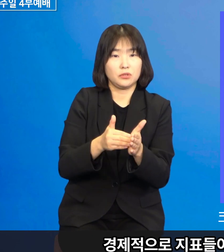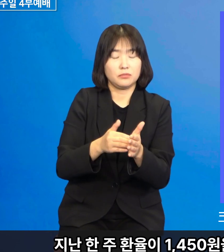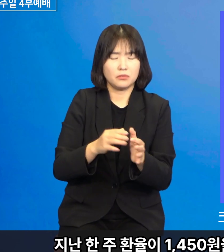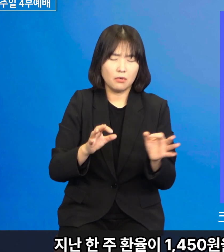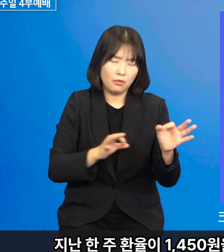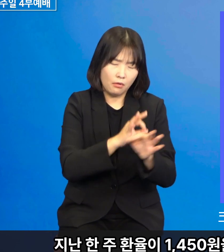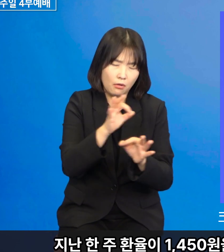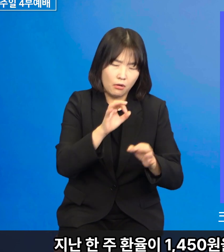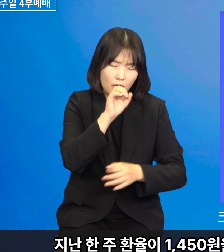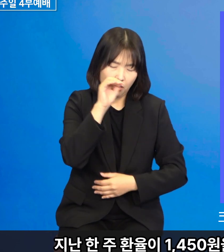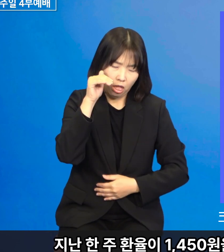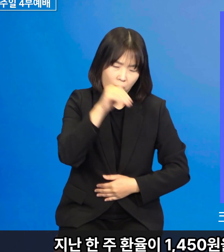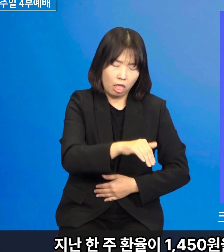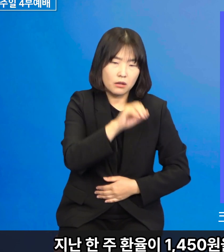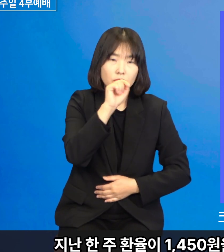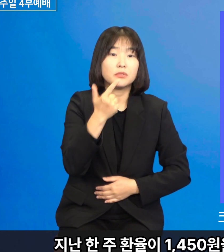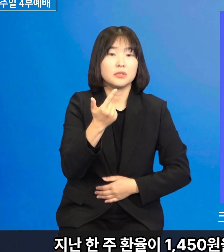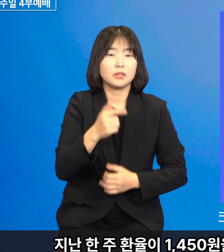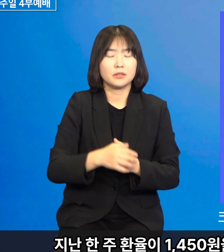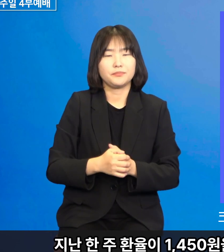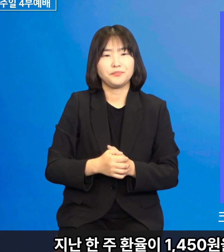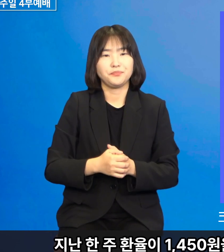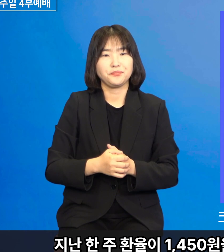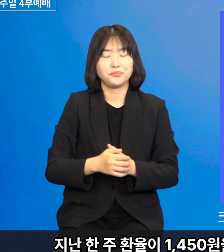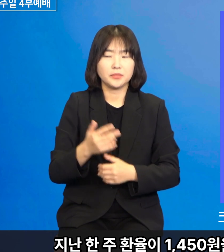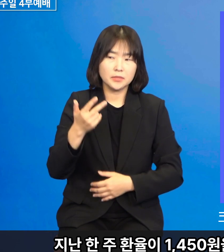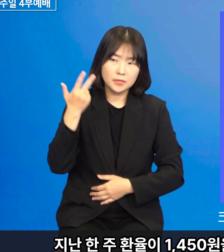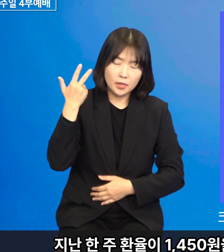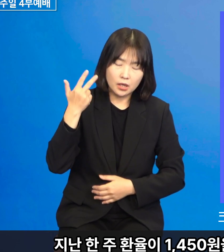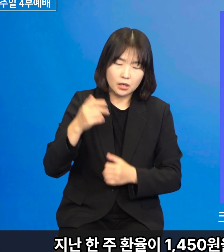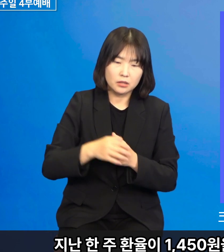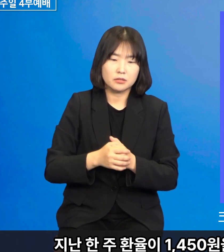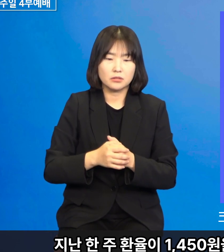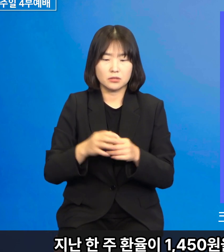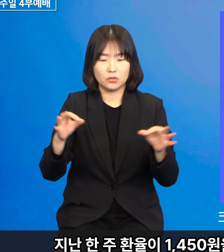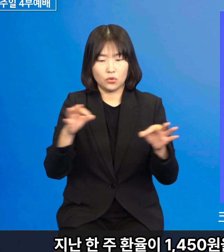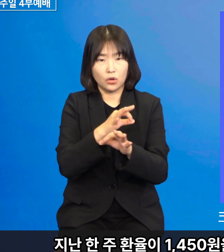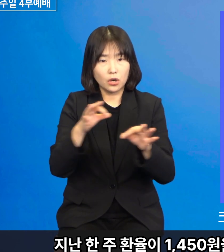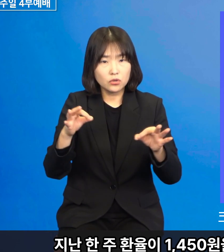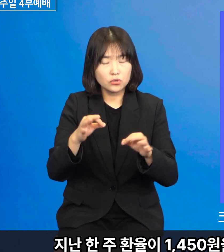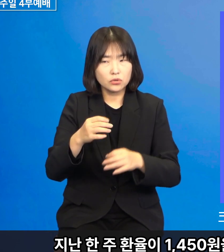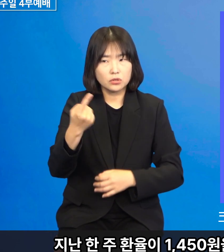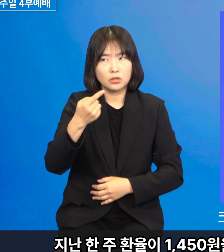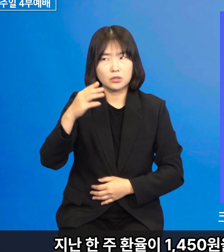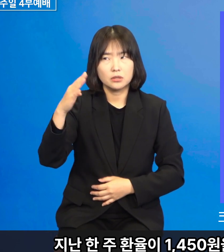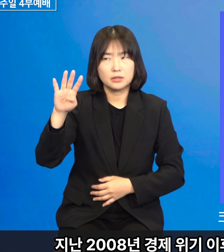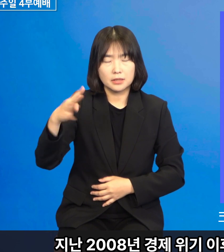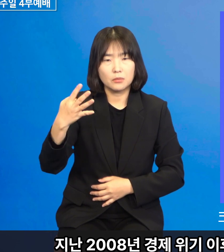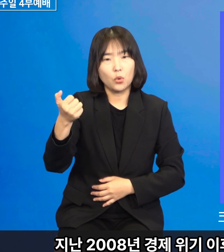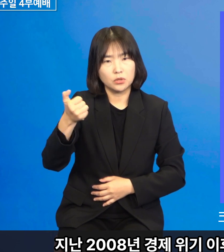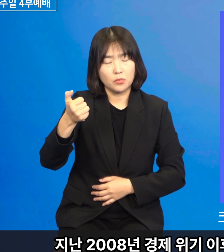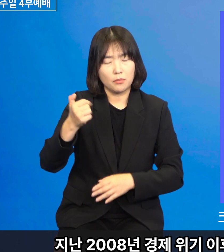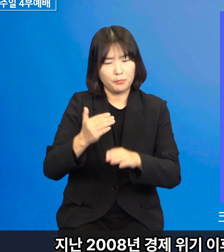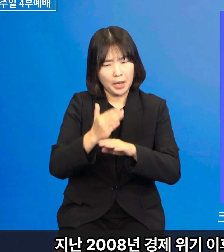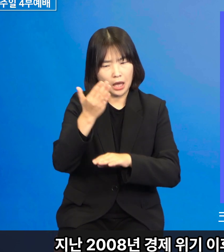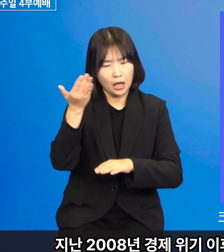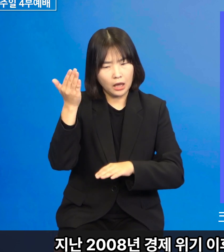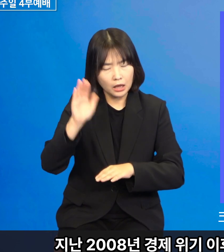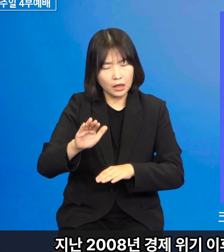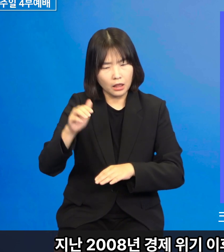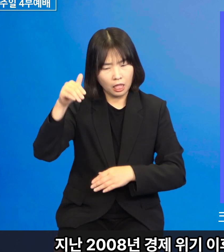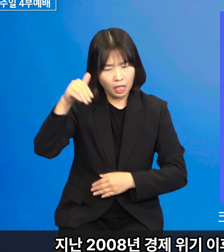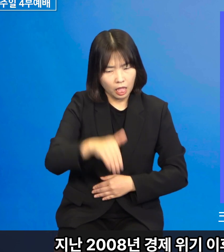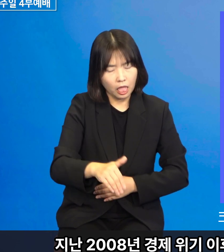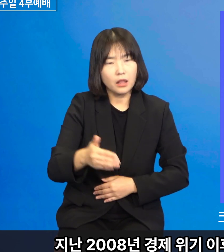좋지 않습니다. 지난 한 주 환율이 1,450원을 넘었다가 다시 내려가긴 했지만 지난